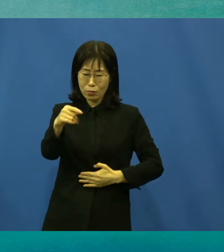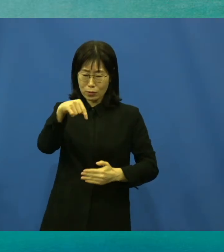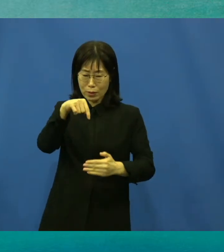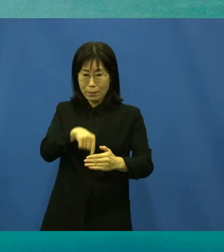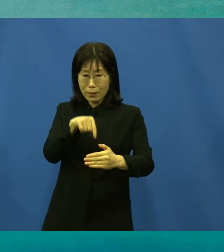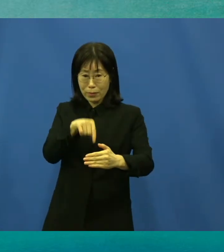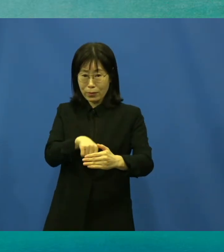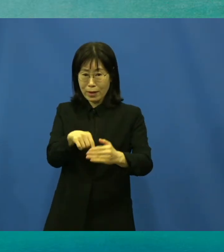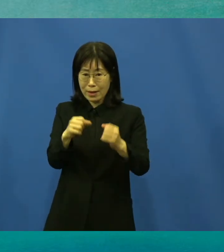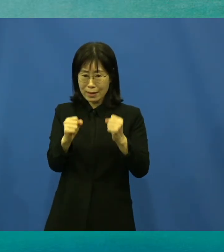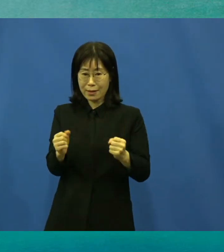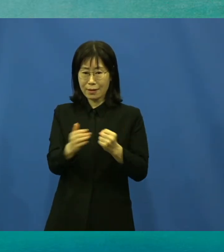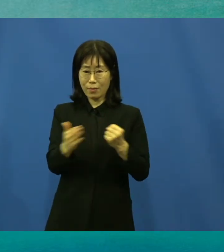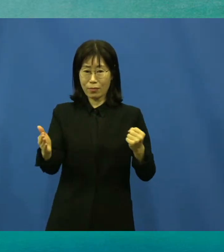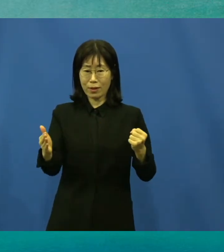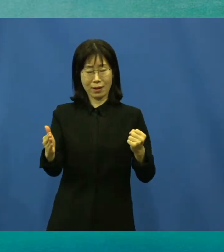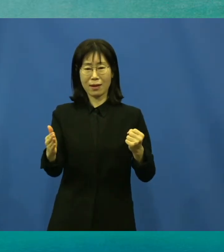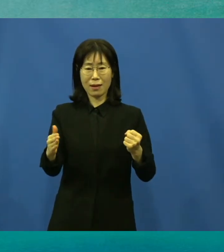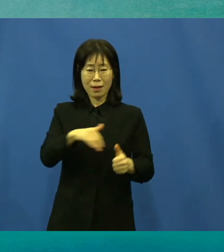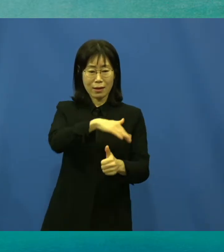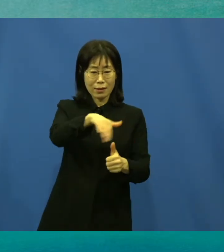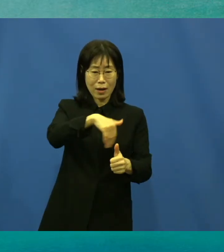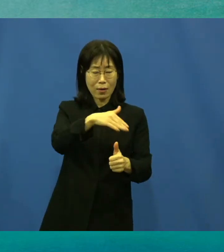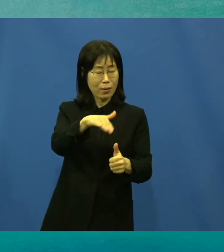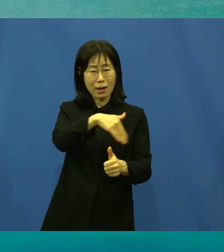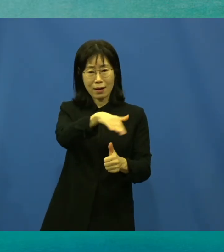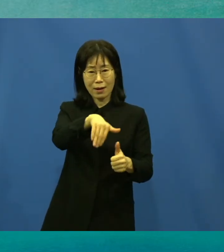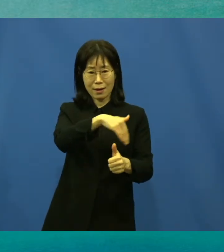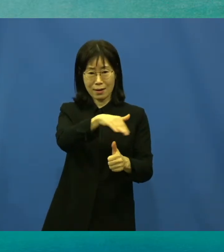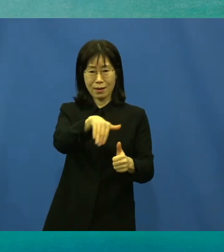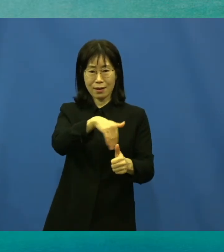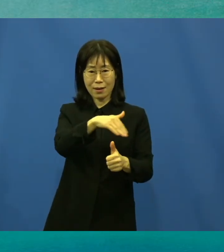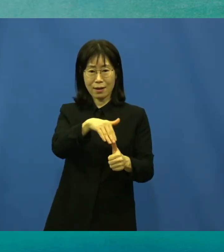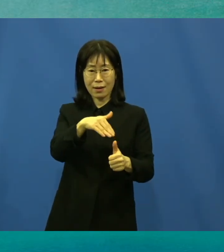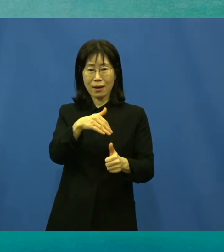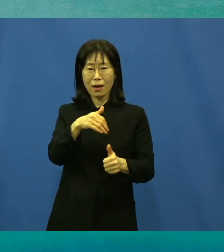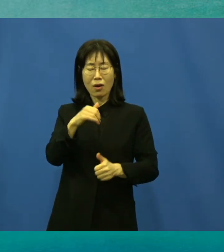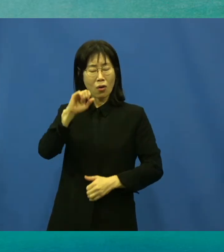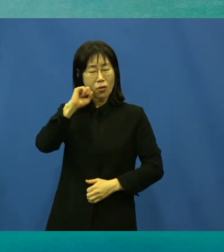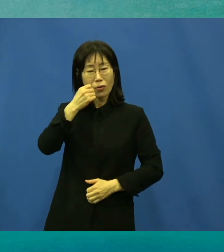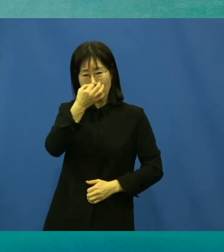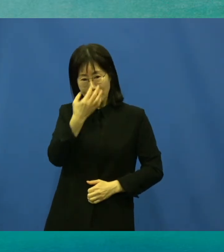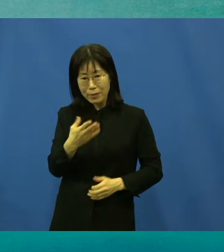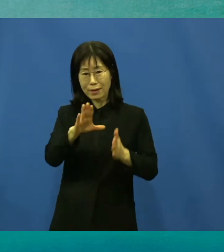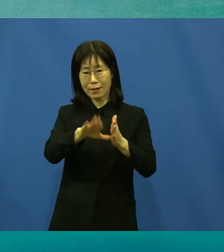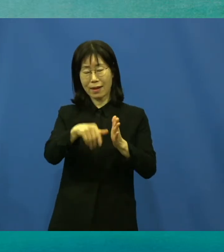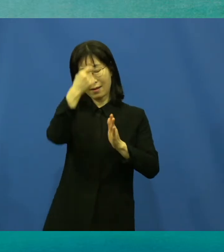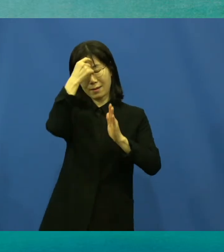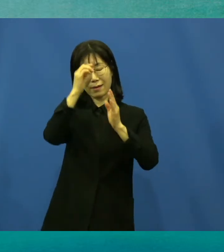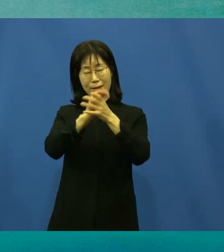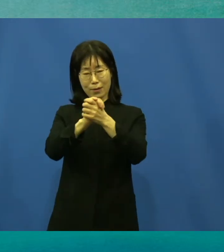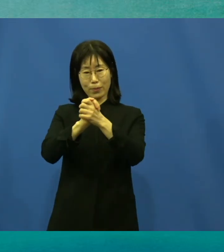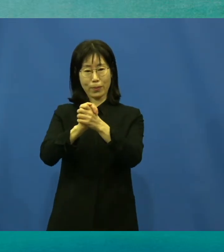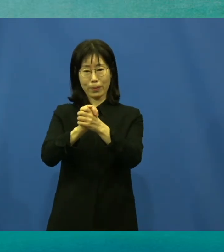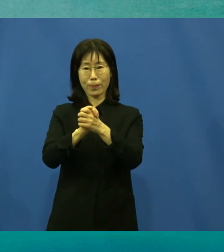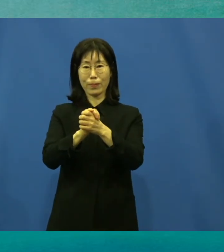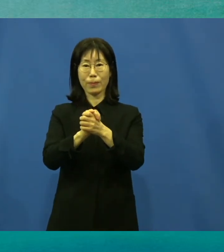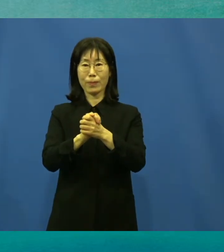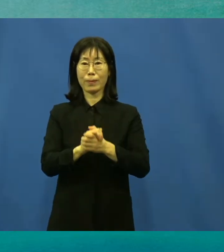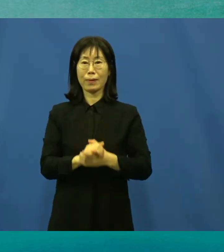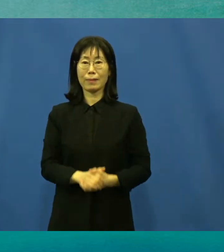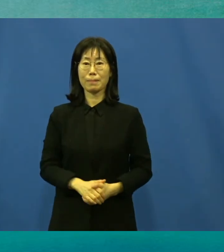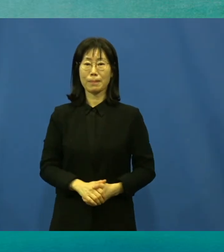아이러니죠? 요나는 상황의 지배를 받지 않고 이제 벗어나기 시작합니다. 왜? 기도는 상황을 바꾸어